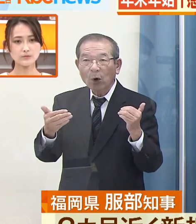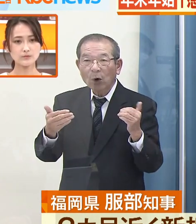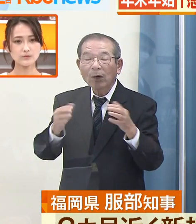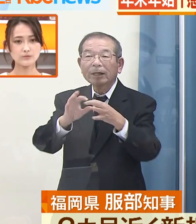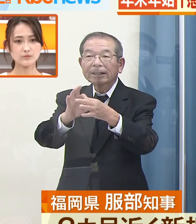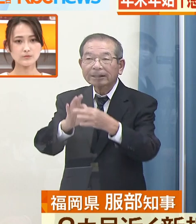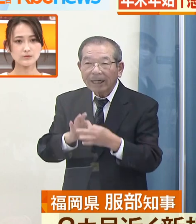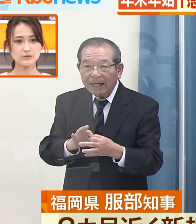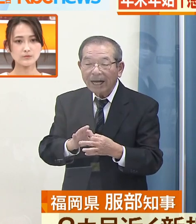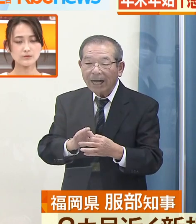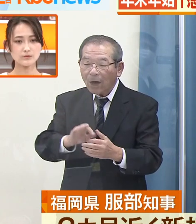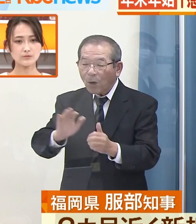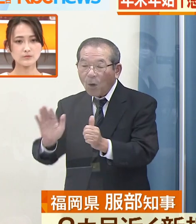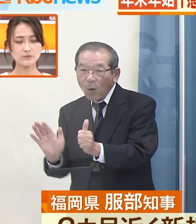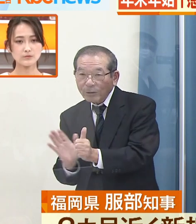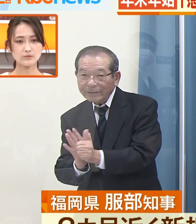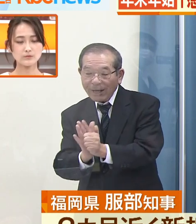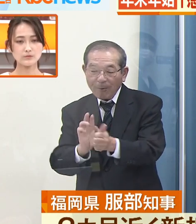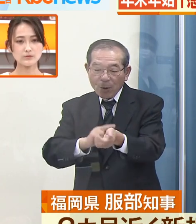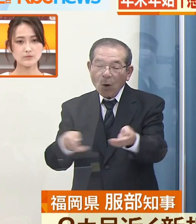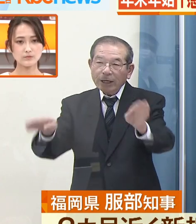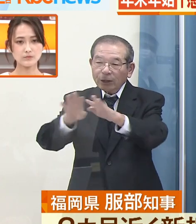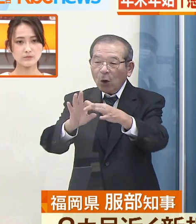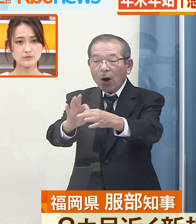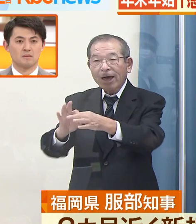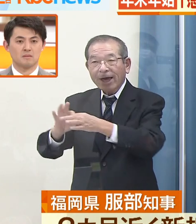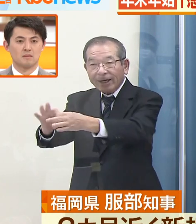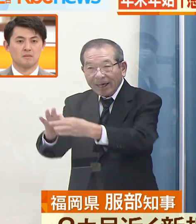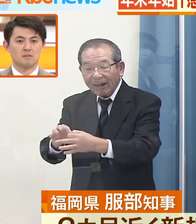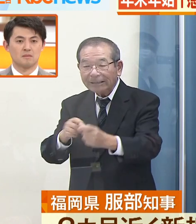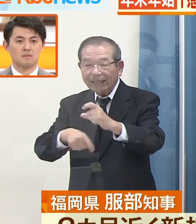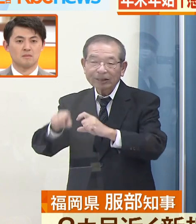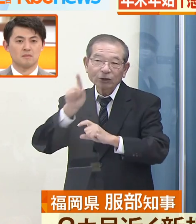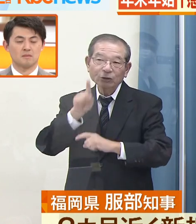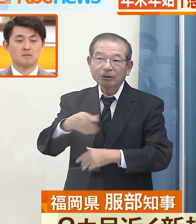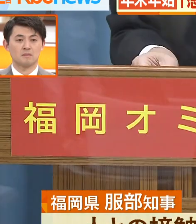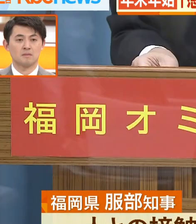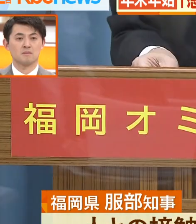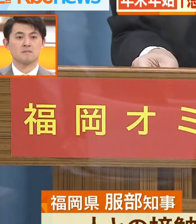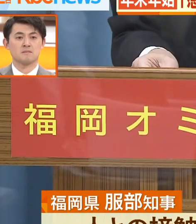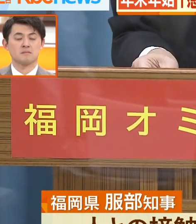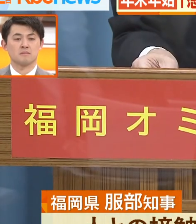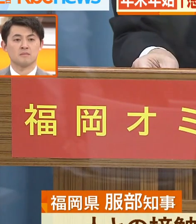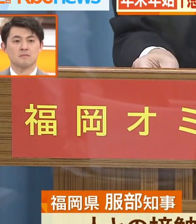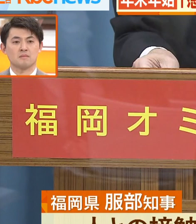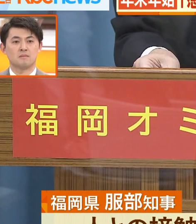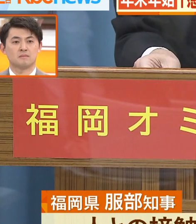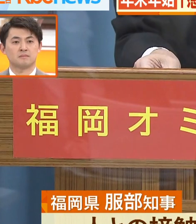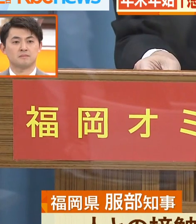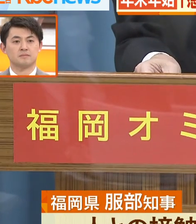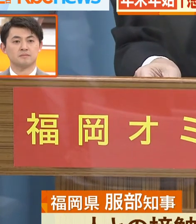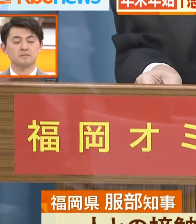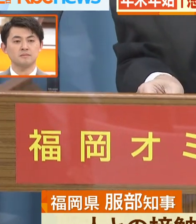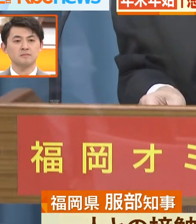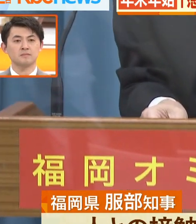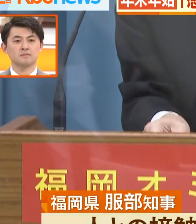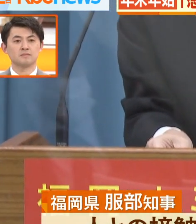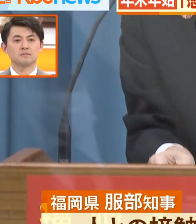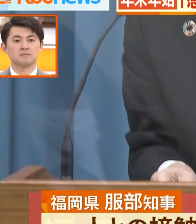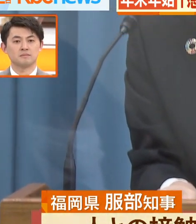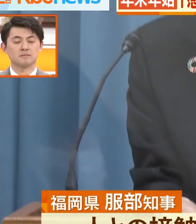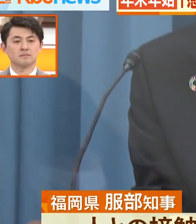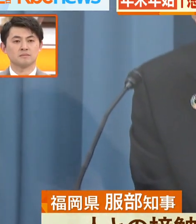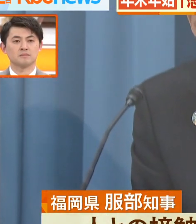踏まえ医療の負荷も徐々に増えているという認識を示しましたその上で人との接触機会が増える